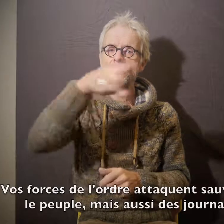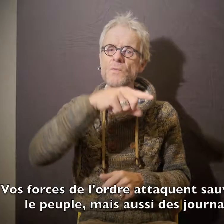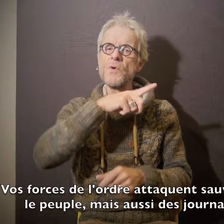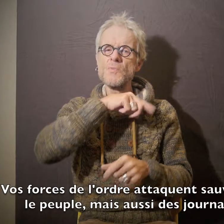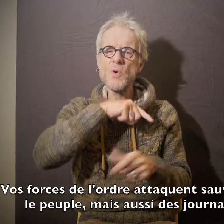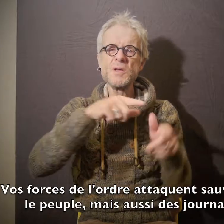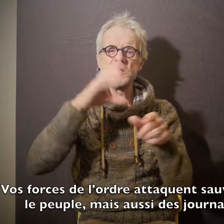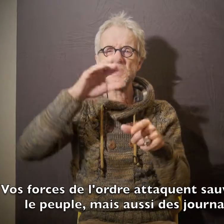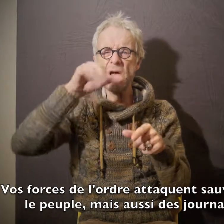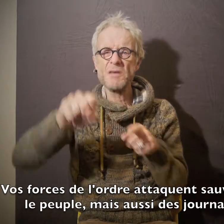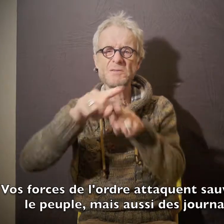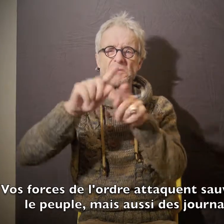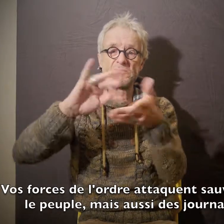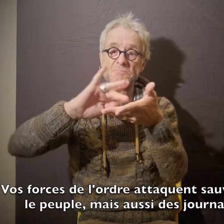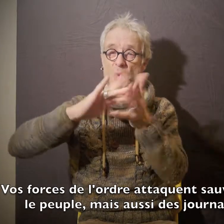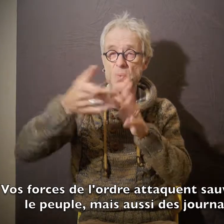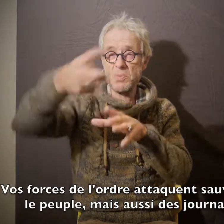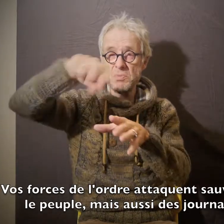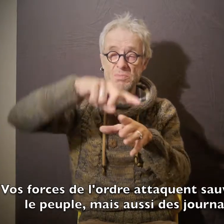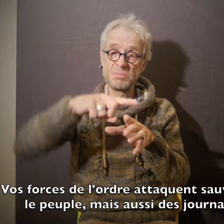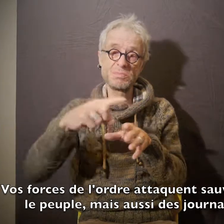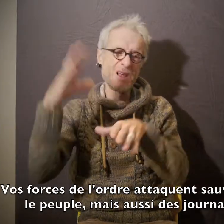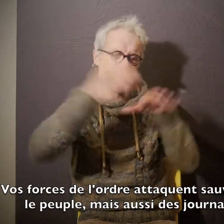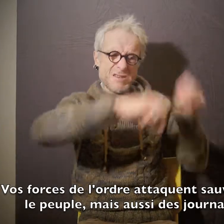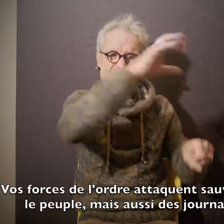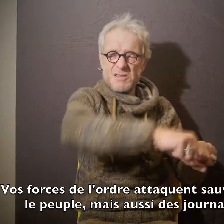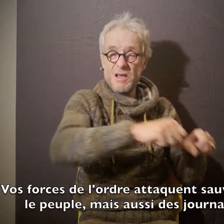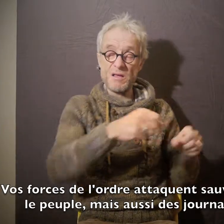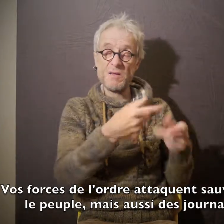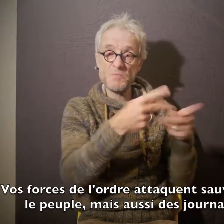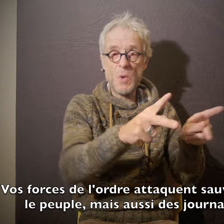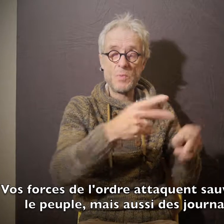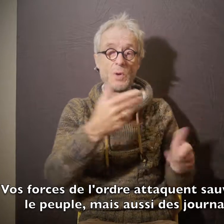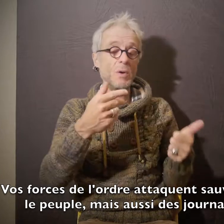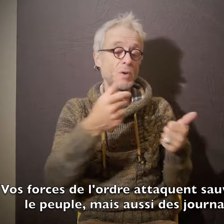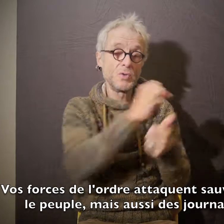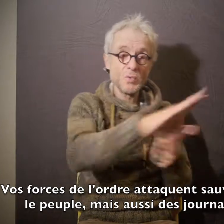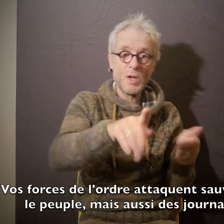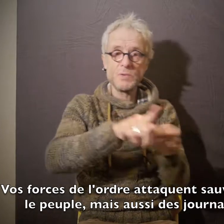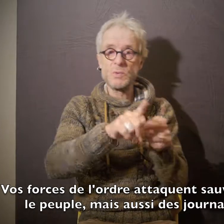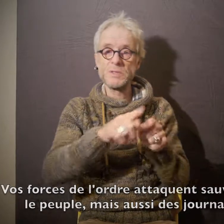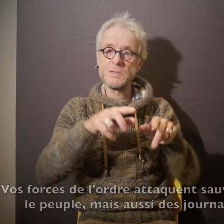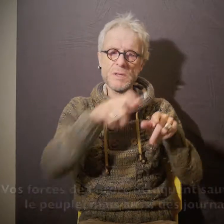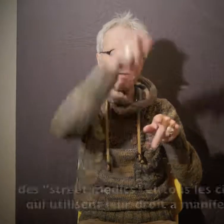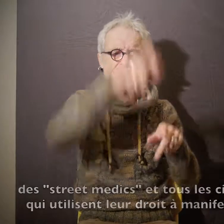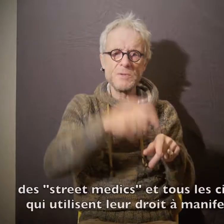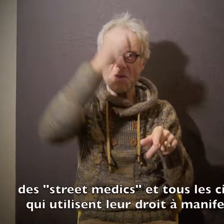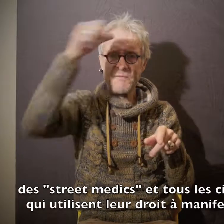Vos forces de l'ordre attaquent sauvagement le peuple, mais aussi des journalistes, des street medics et